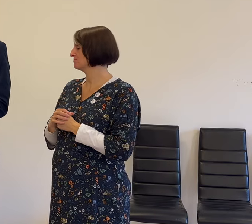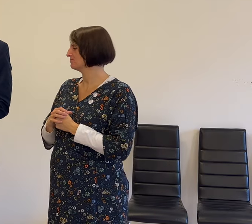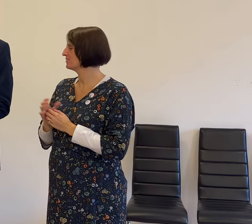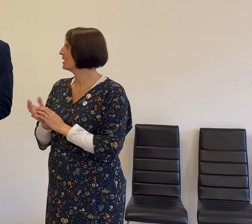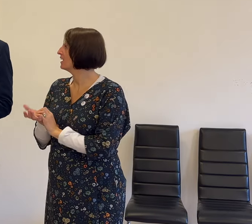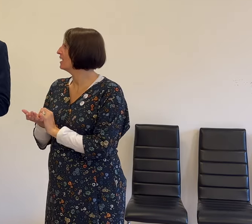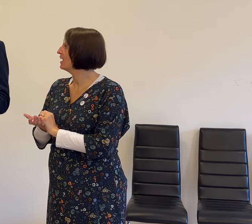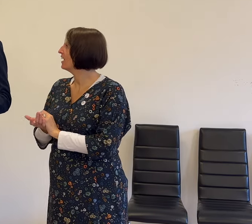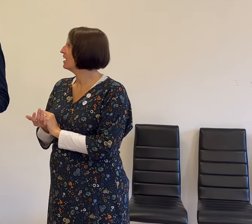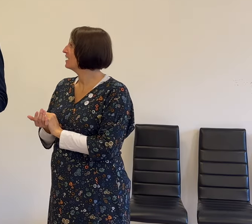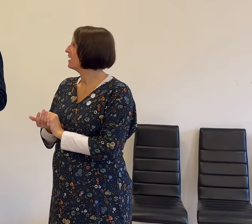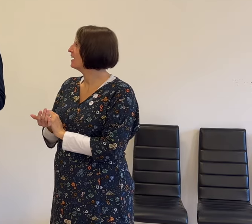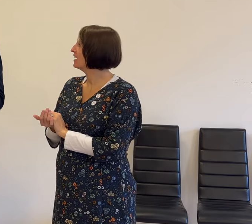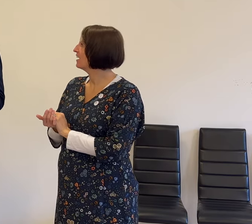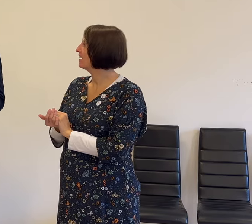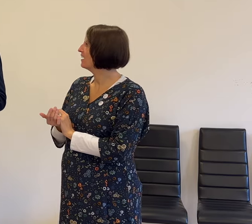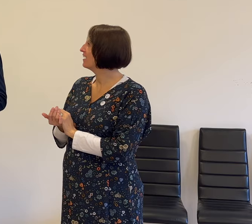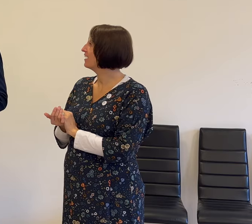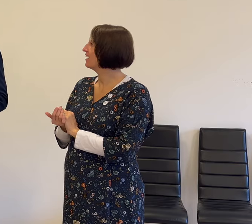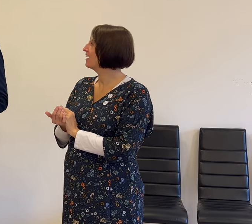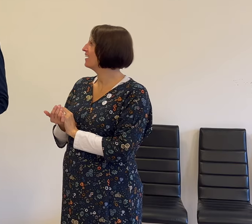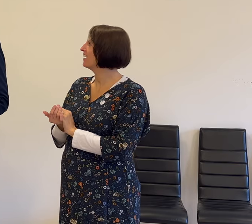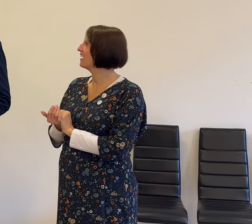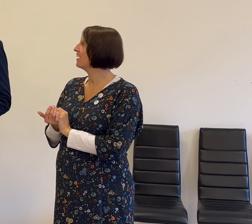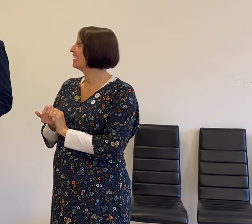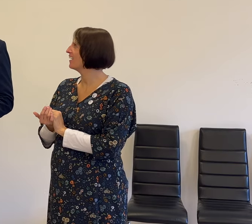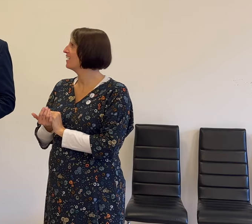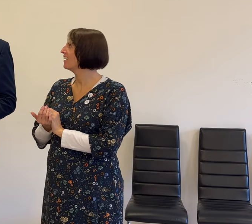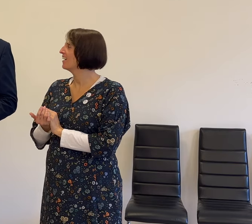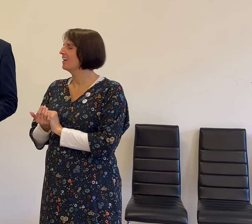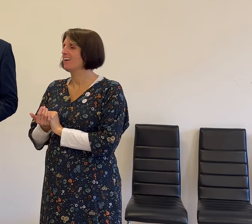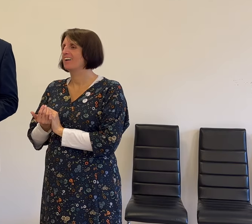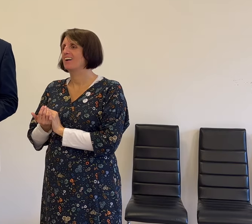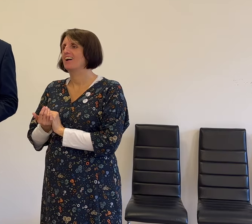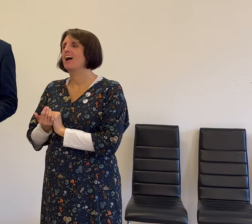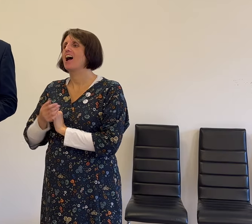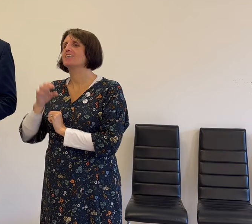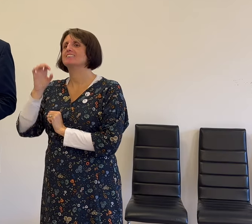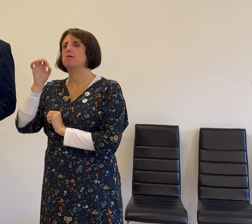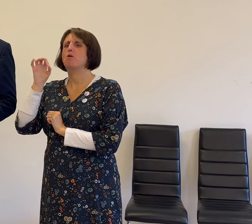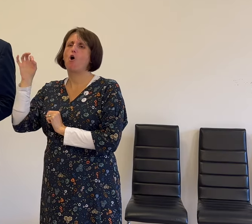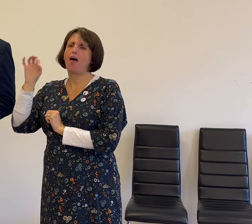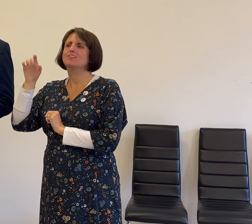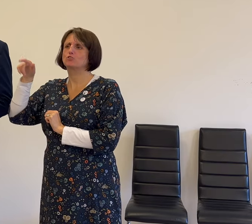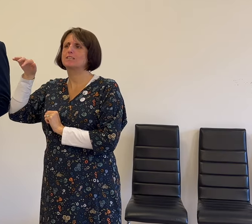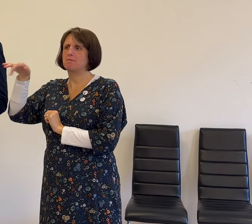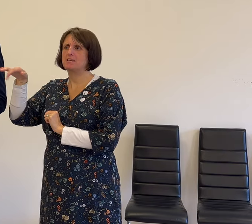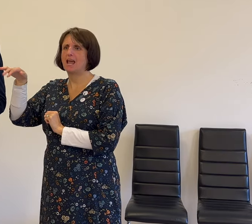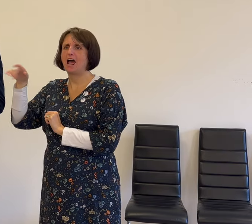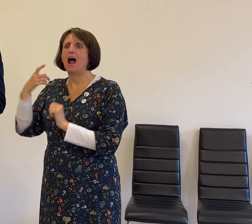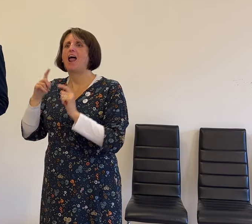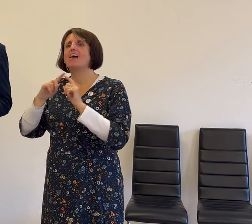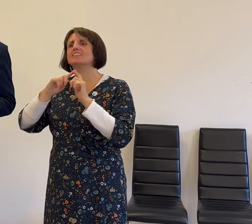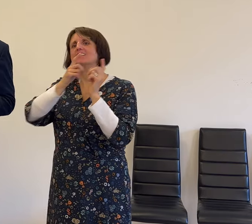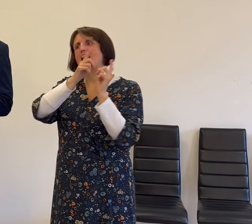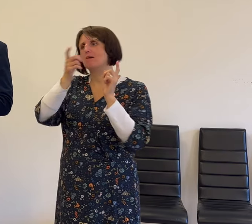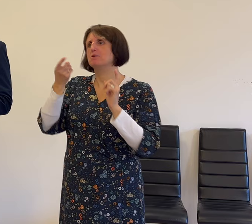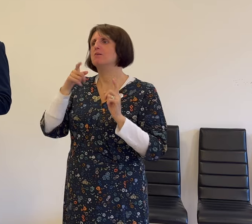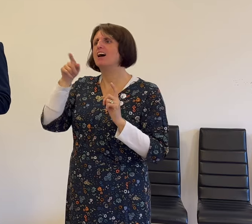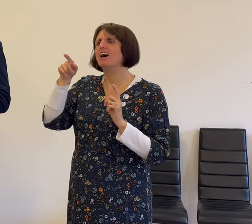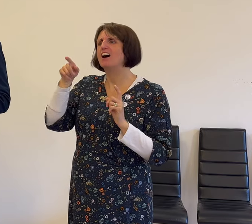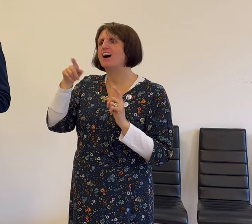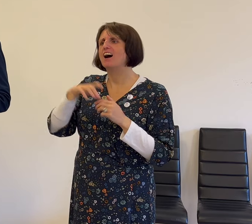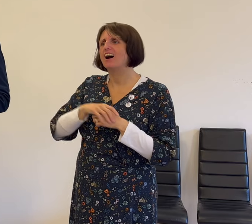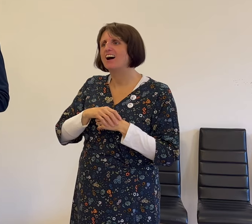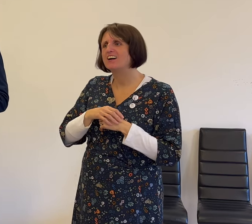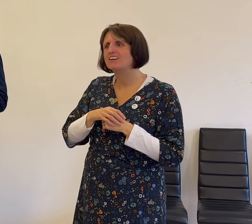jiného. No, ty holenice, ty tam jsou, kraličtí píšou plechovice, to tam nepleťte. Ale co má potom? Ano. No, studijní